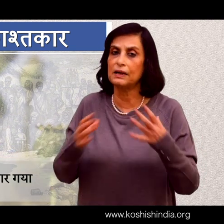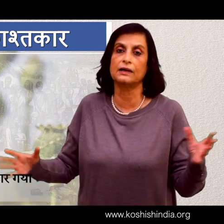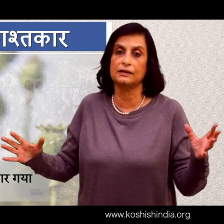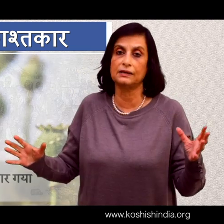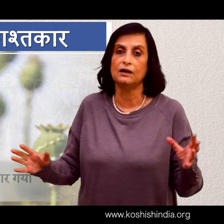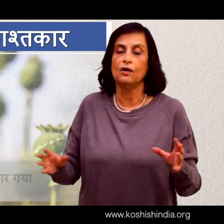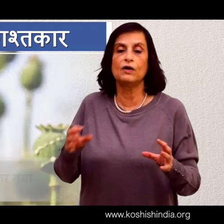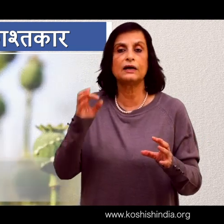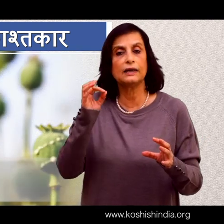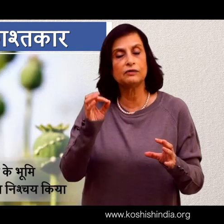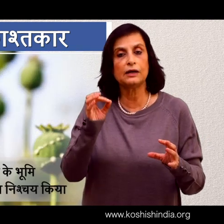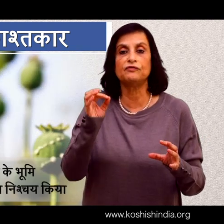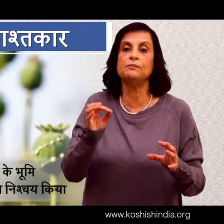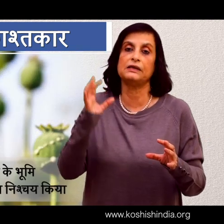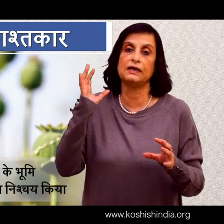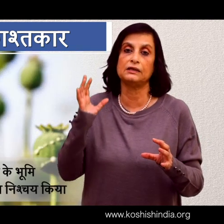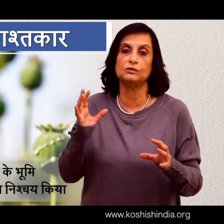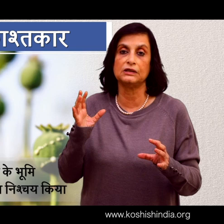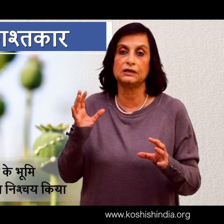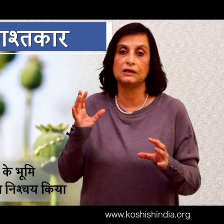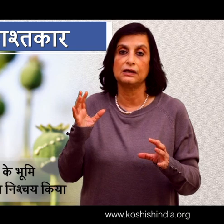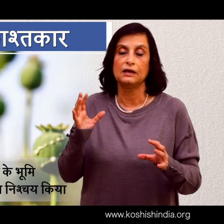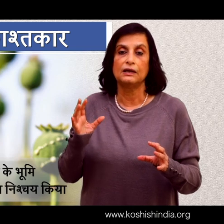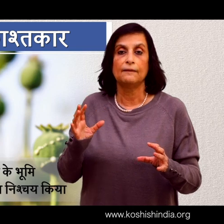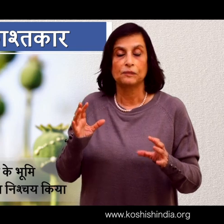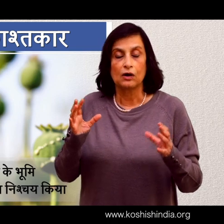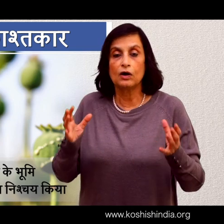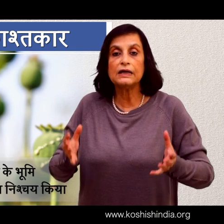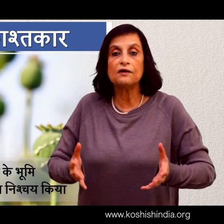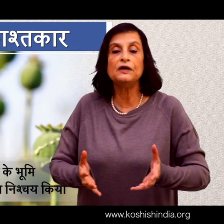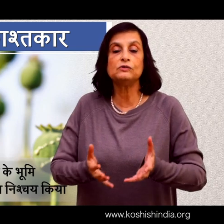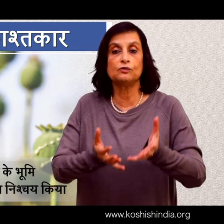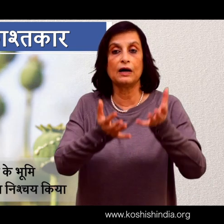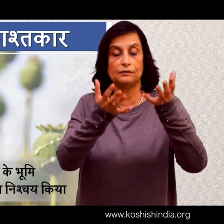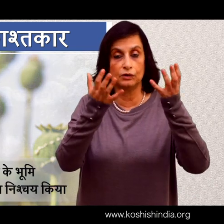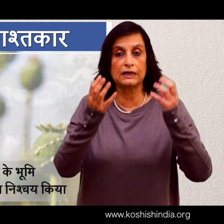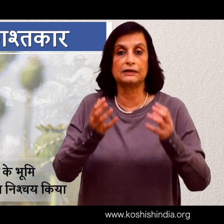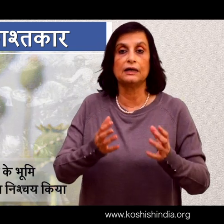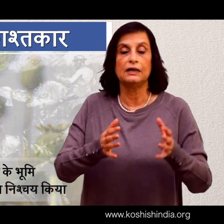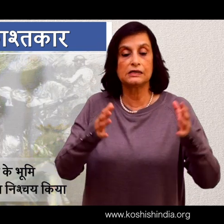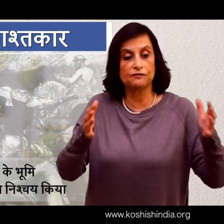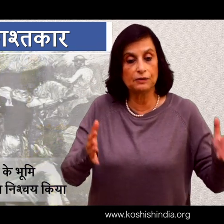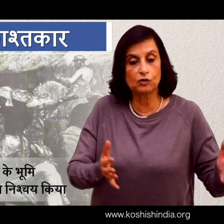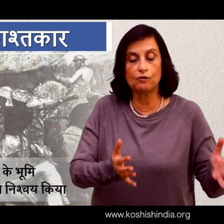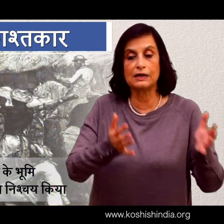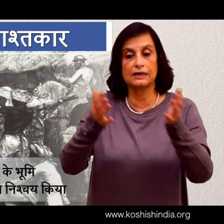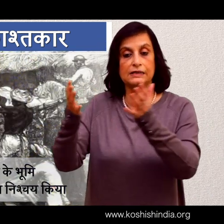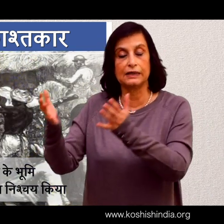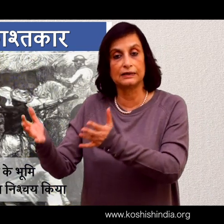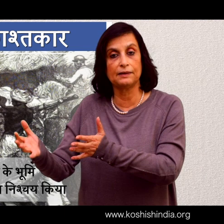सेमनाकरदिया।वहांकेवलअफीमकी खेतीहोतीथी।औरवहांउगनेवालीइसअफीमको वेवहांसे